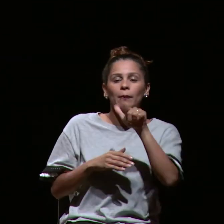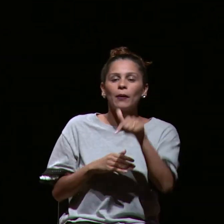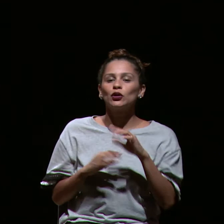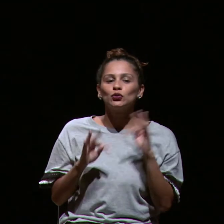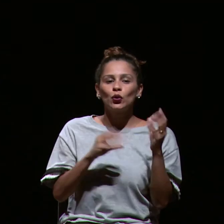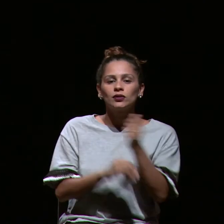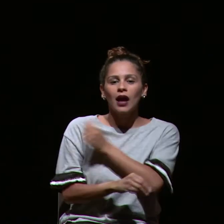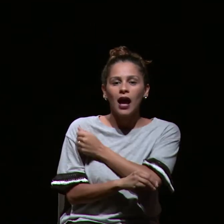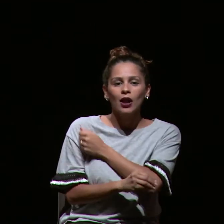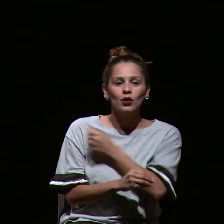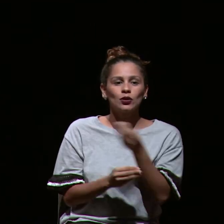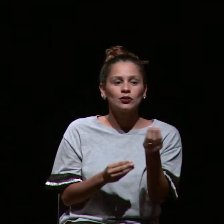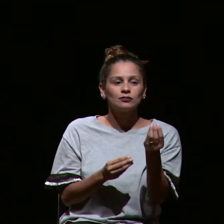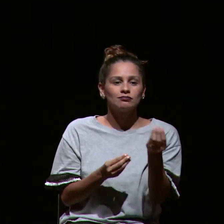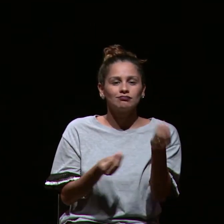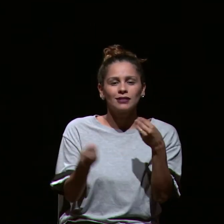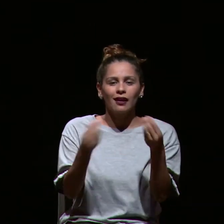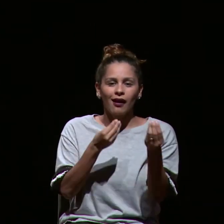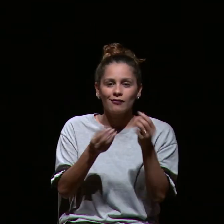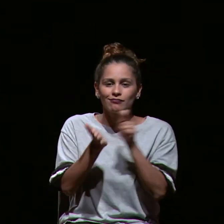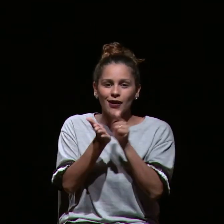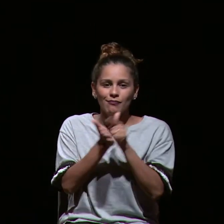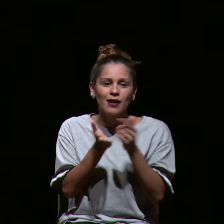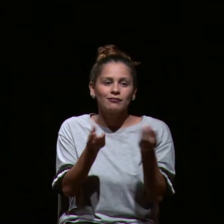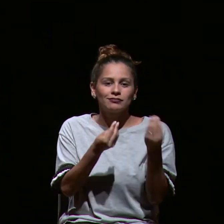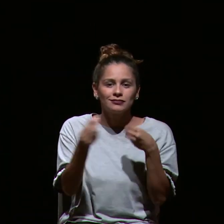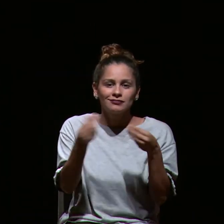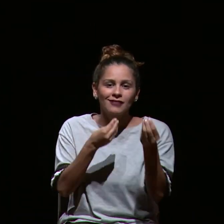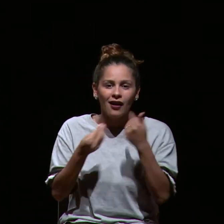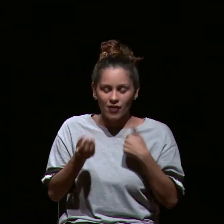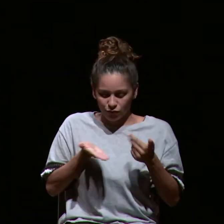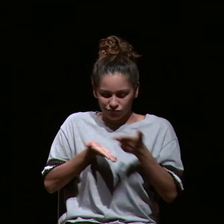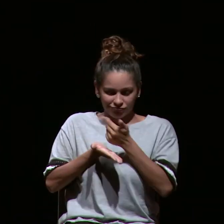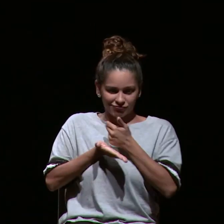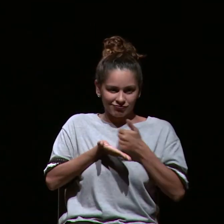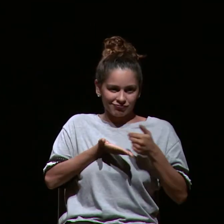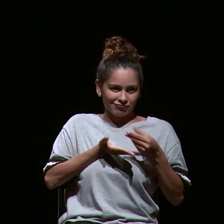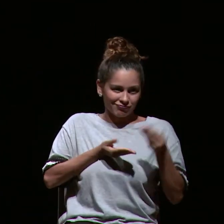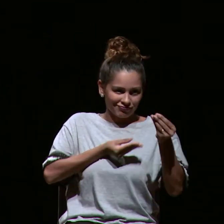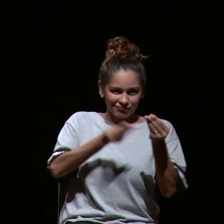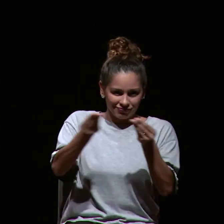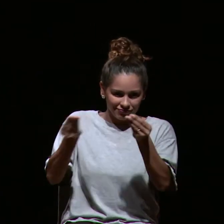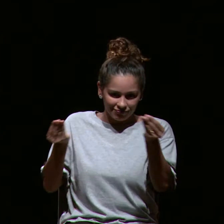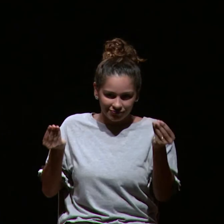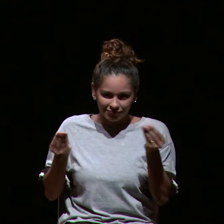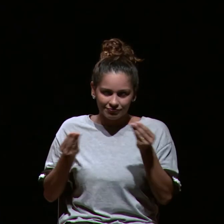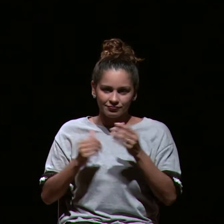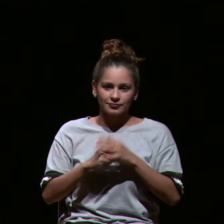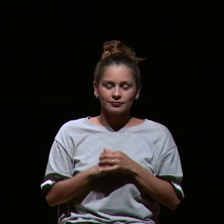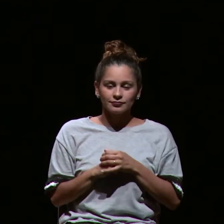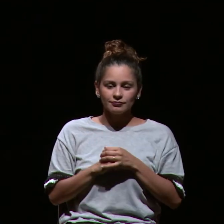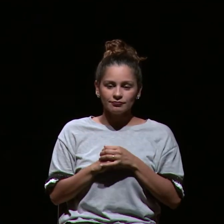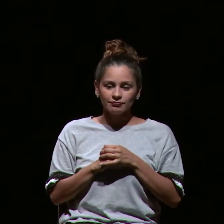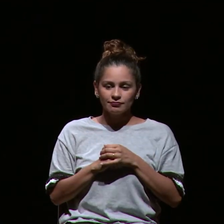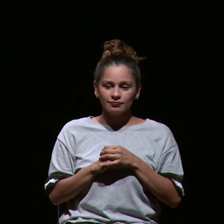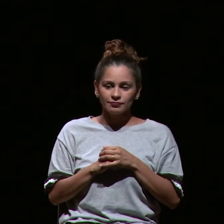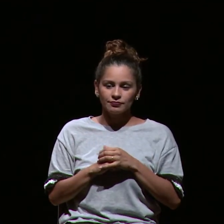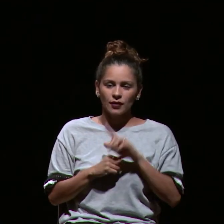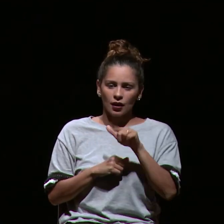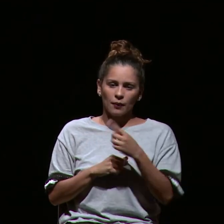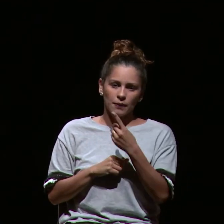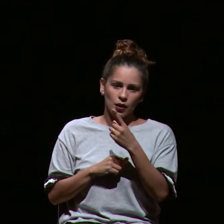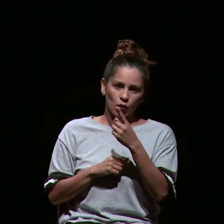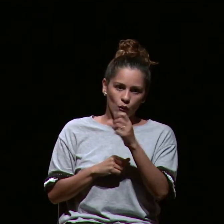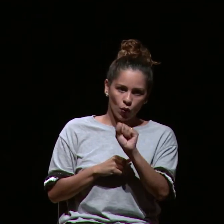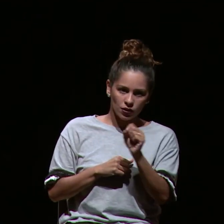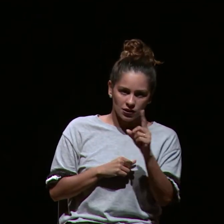e como estava nisso bastante avançado, compus uma grinalda de rosas e muitas outras coisas. Em 1810, se bem me recordo, como eu